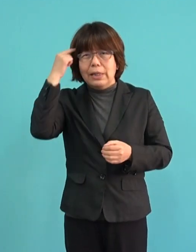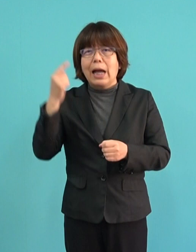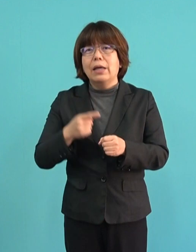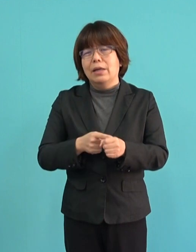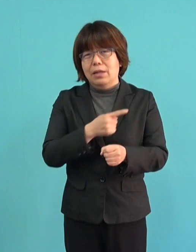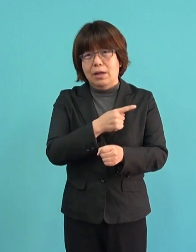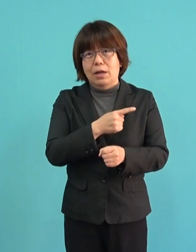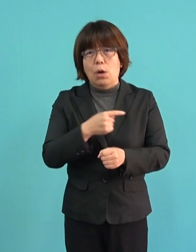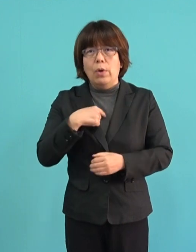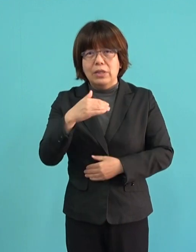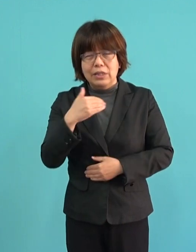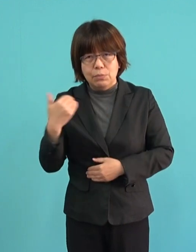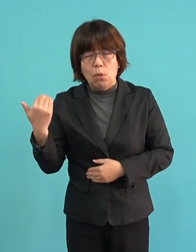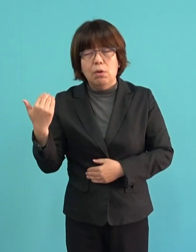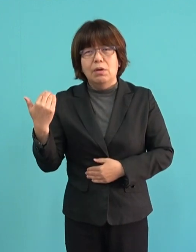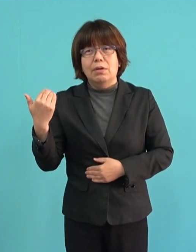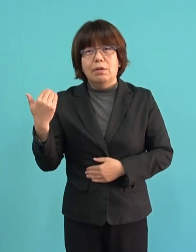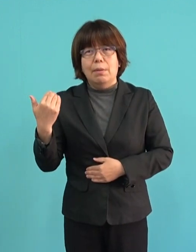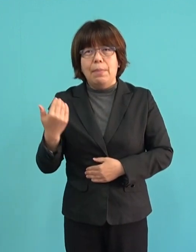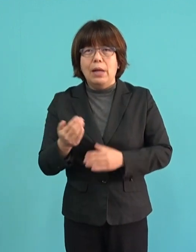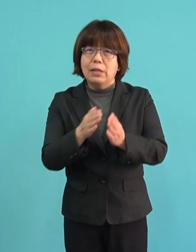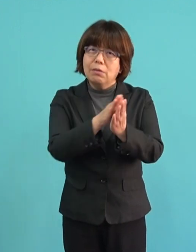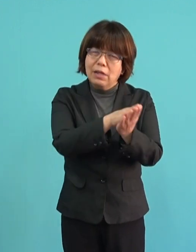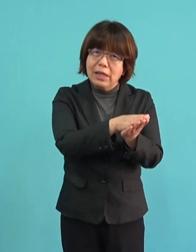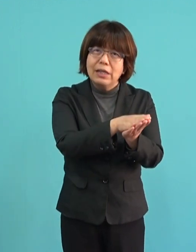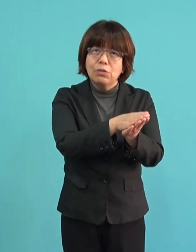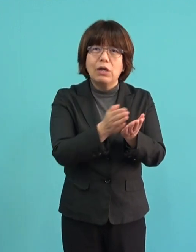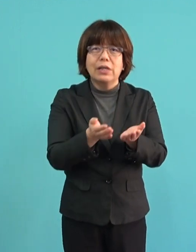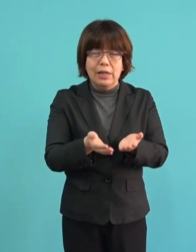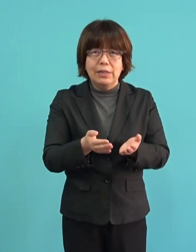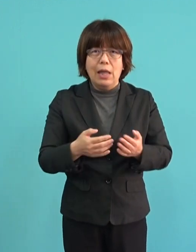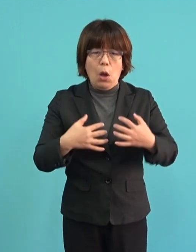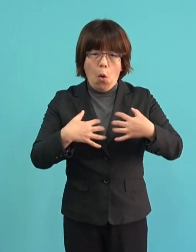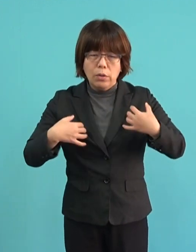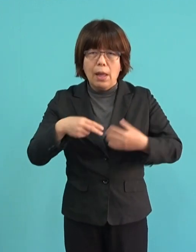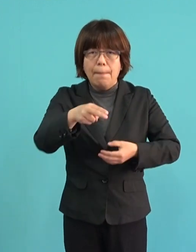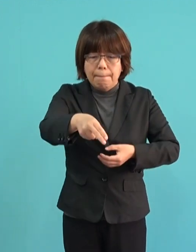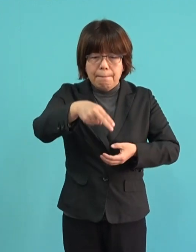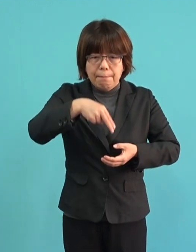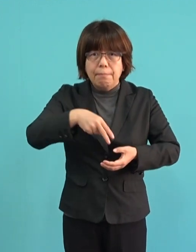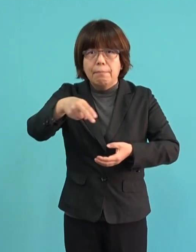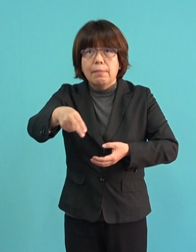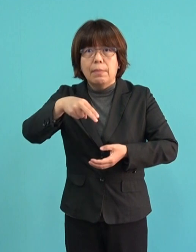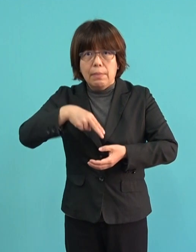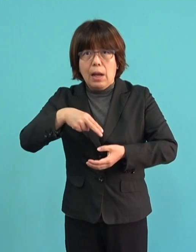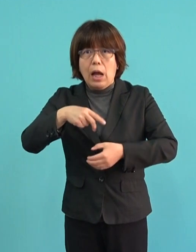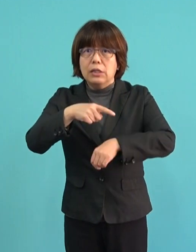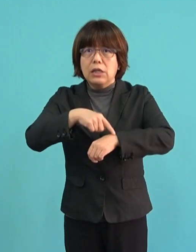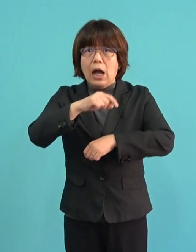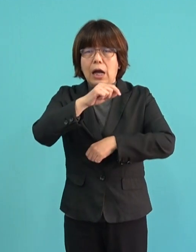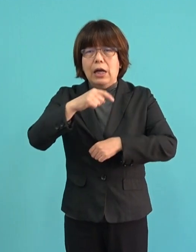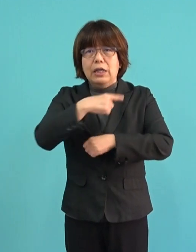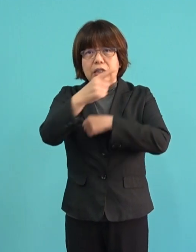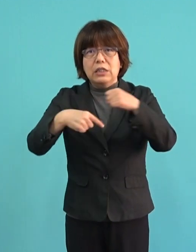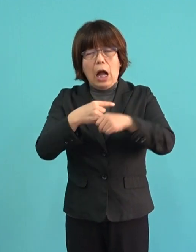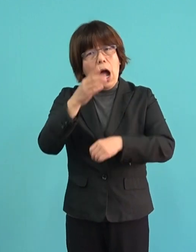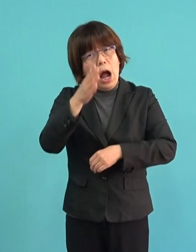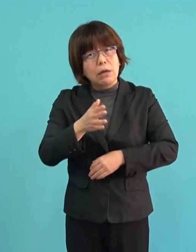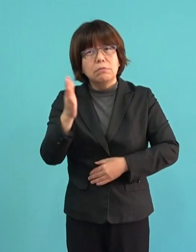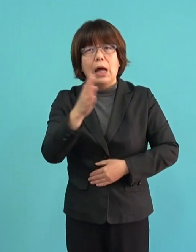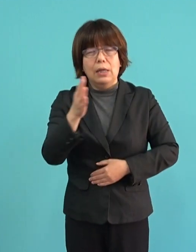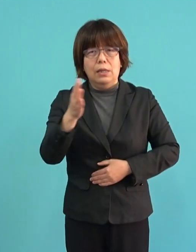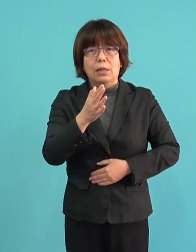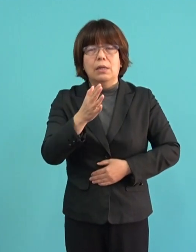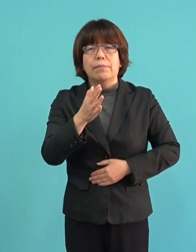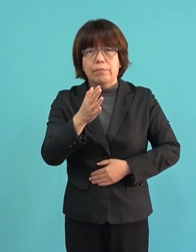あの我々もご遺体お預かりをしてからお断りをしていただくまで1時間半ぐらいということです